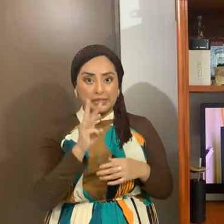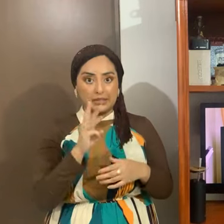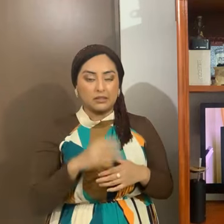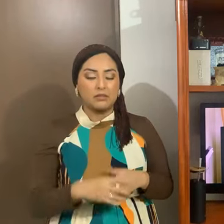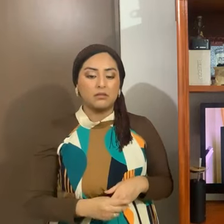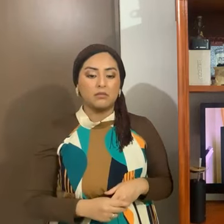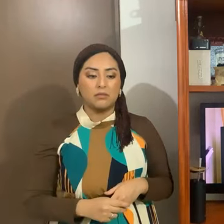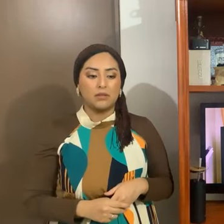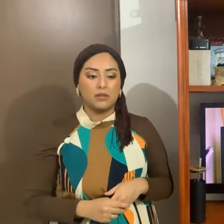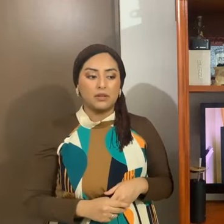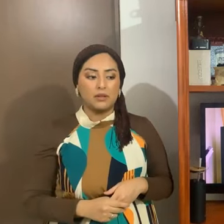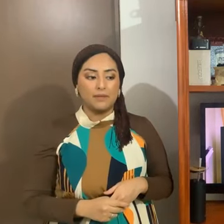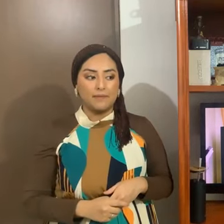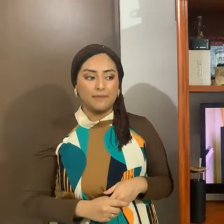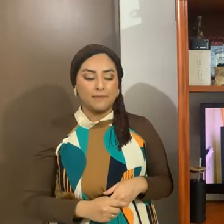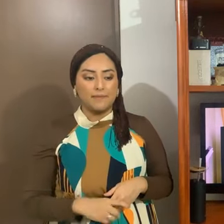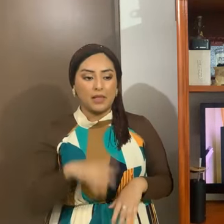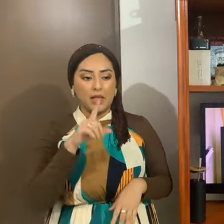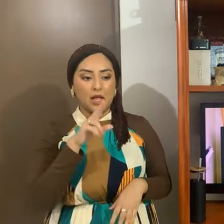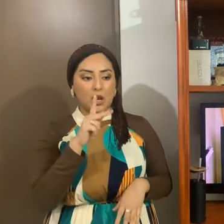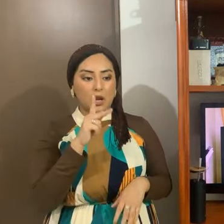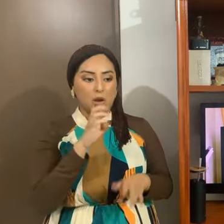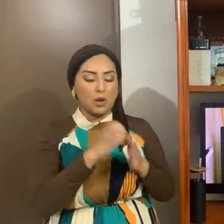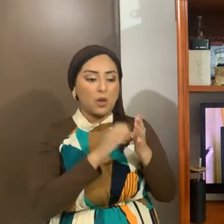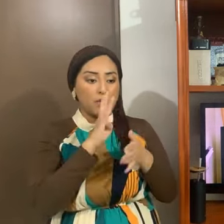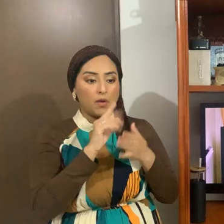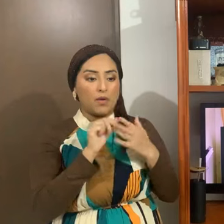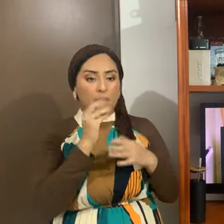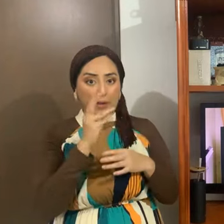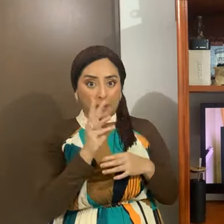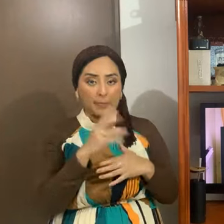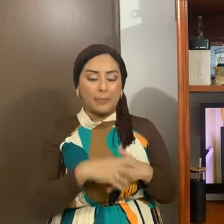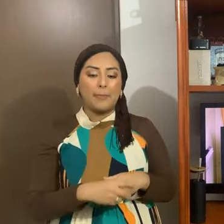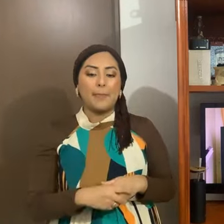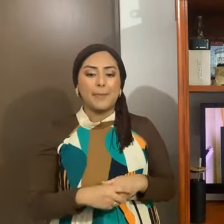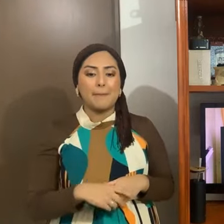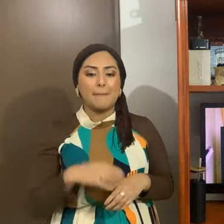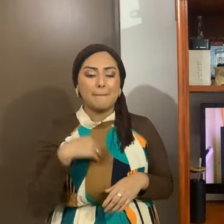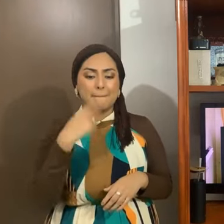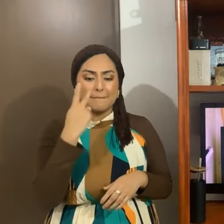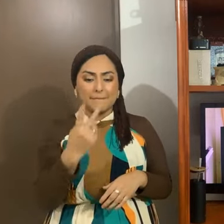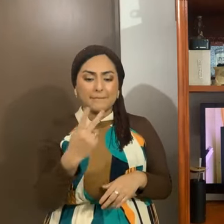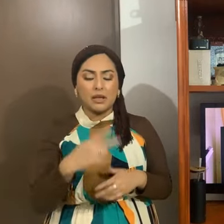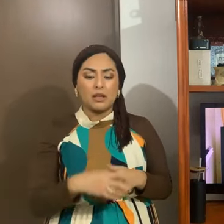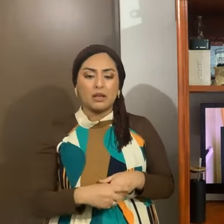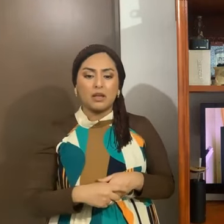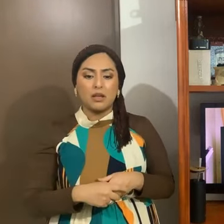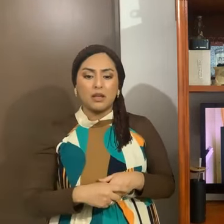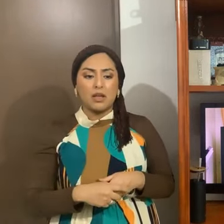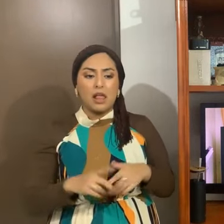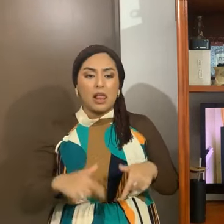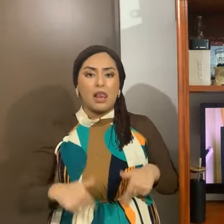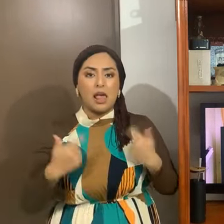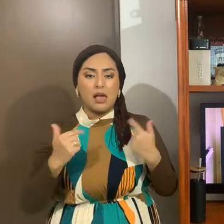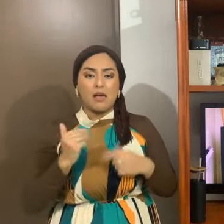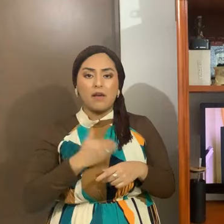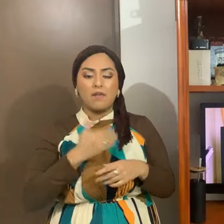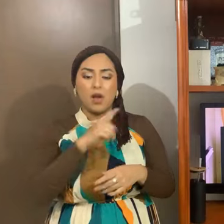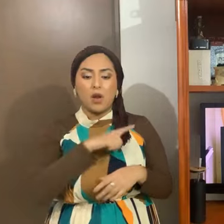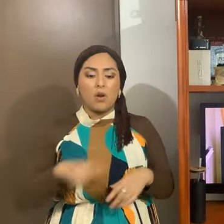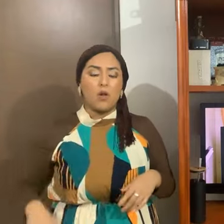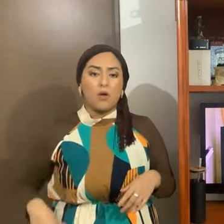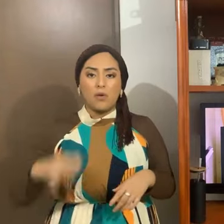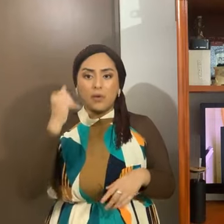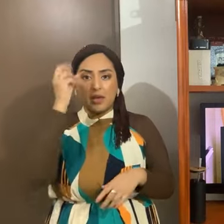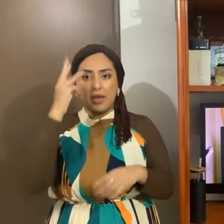allá. Amén. Lucas 4, verso 16. Y vamos a ver nada más y nada menos la vida de nuestro Adón Yahshua Mashiach